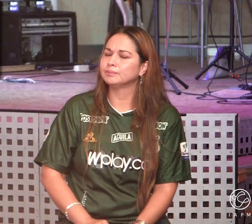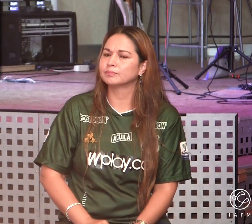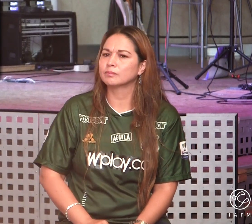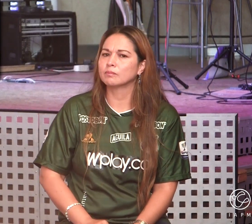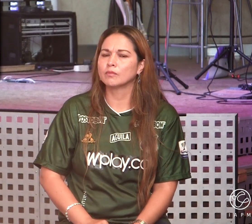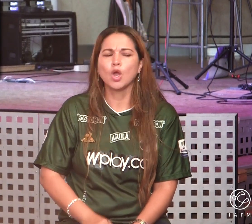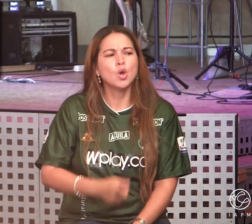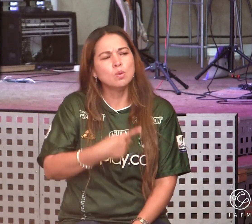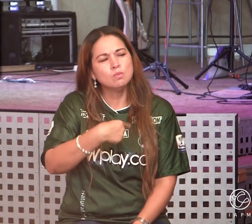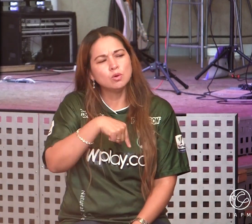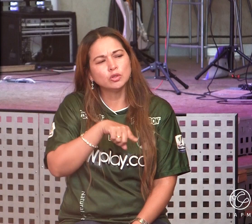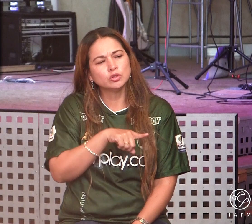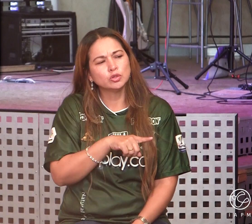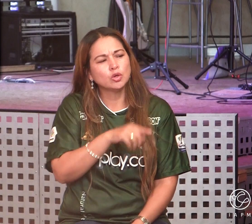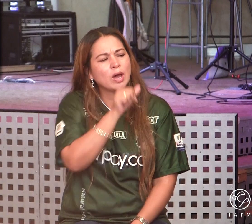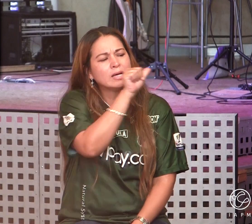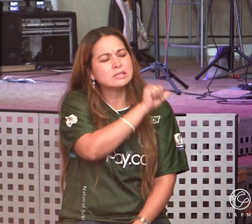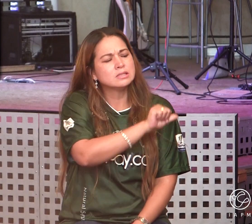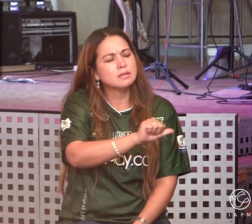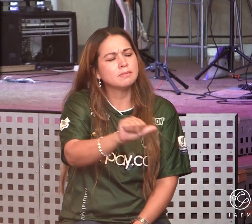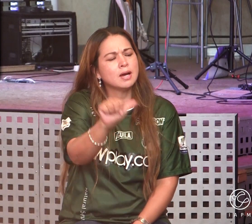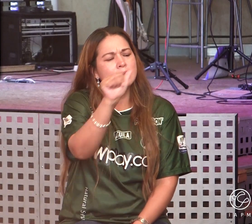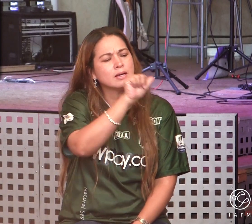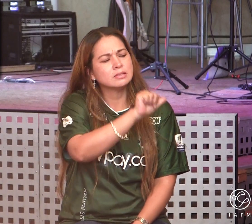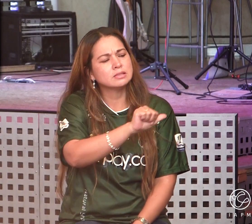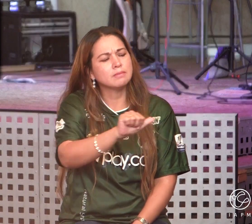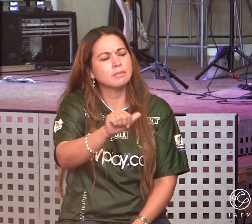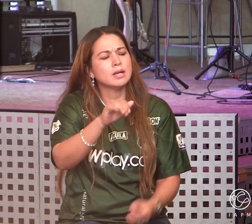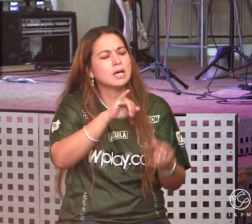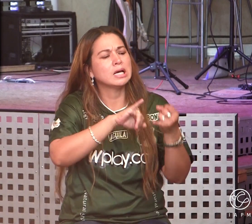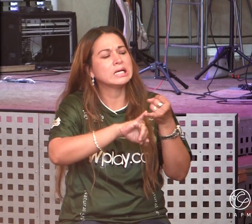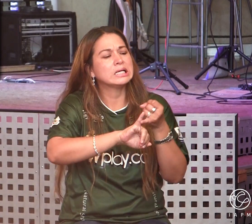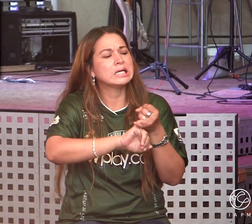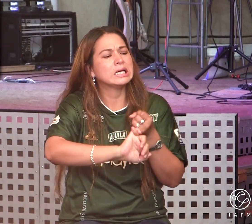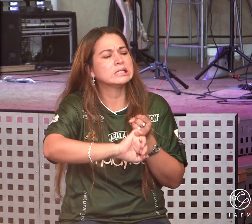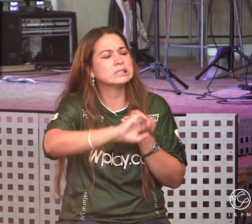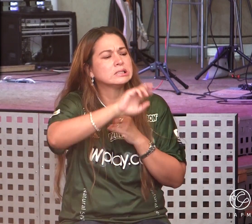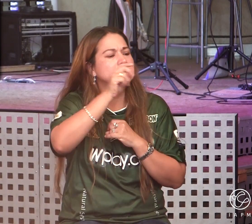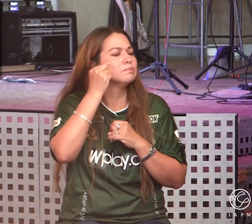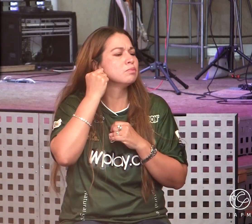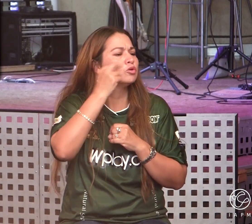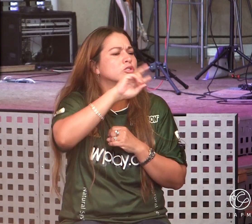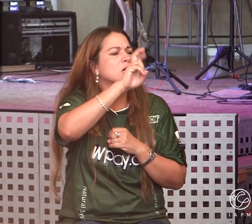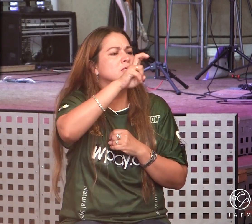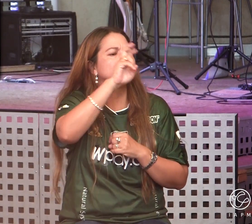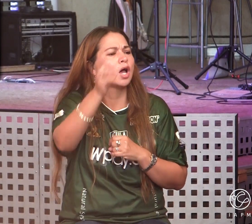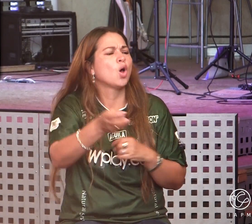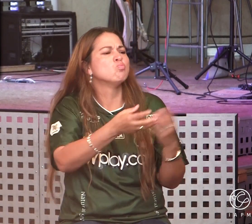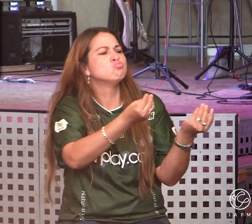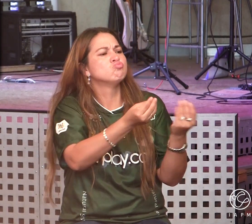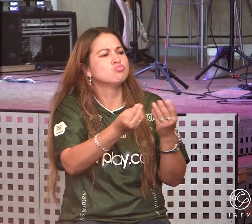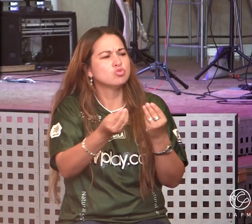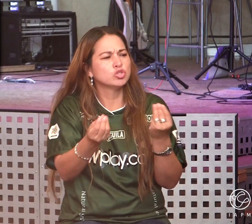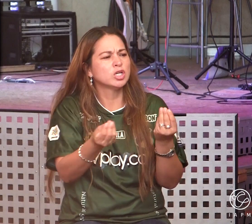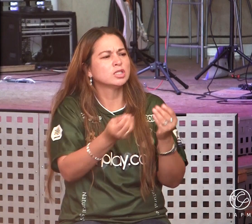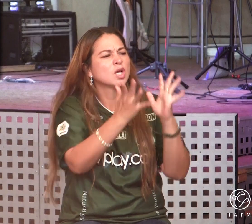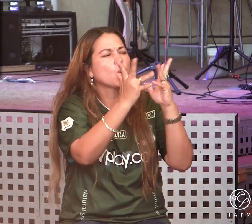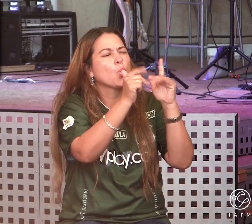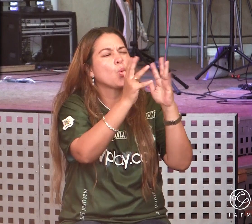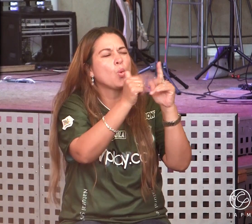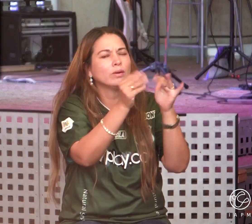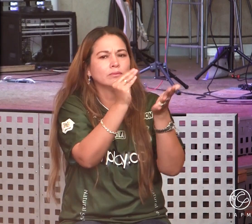¿Cuántas veces por semana ustedes y sus esposas tienen intimidad sexual? ¿Qué tal la